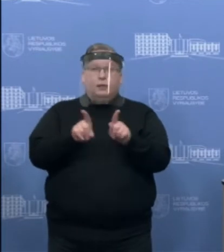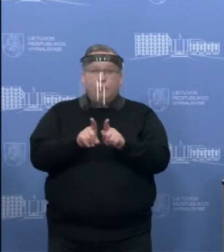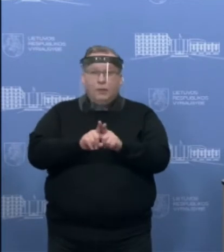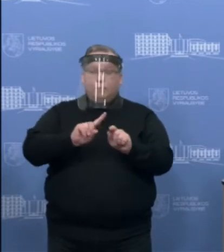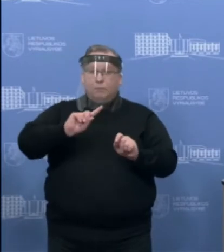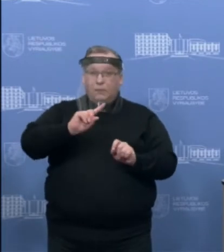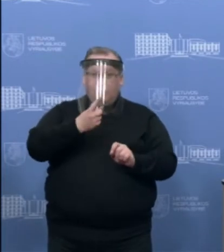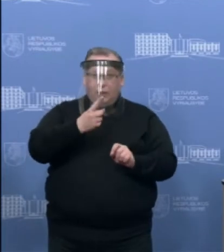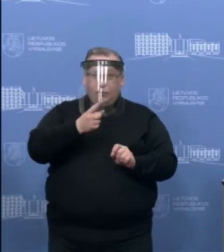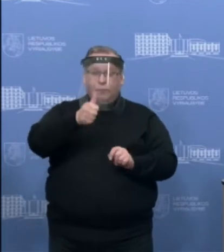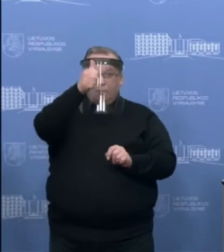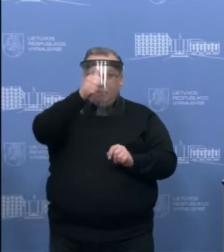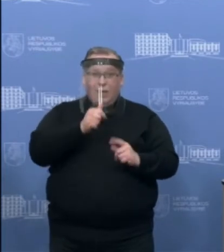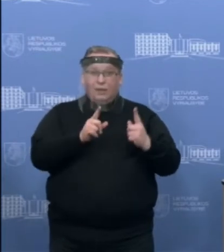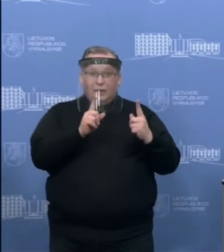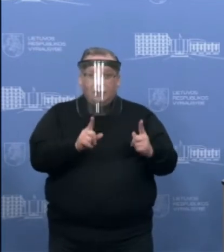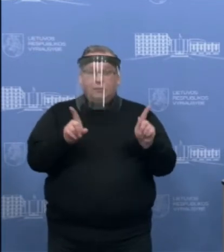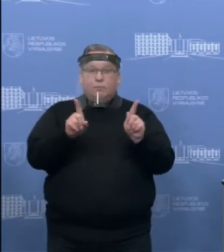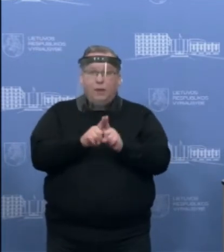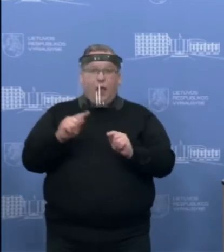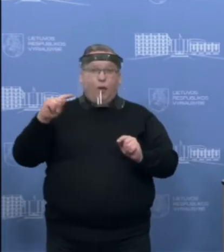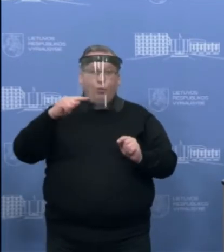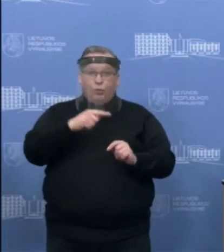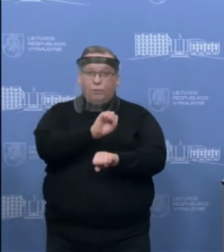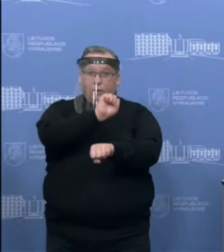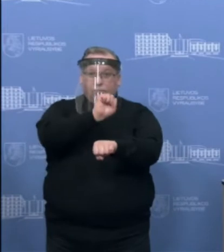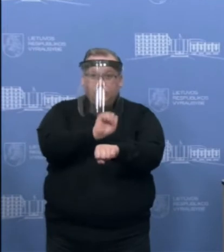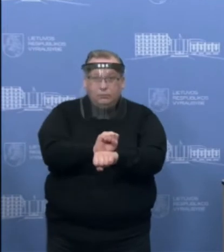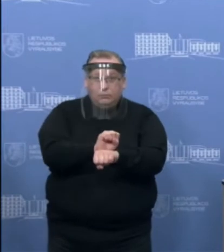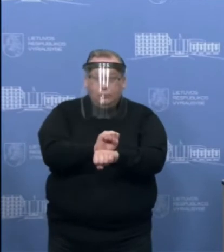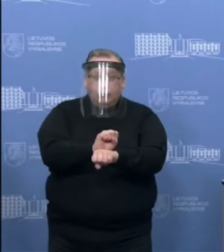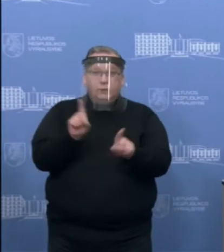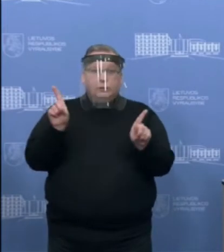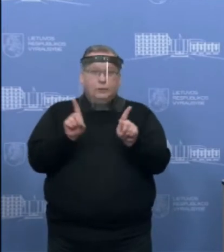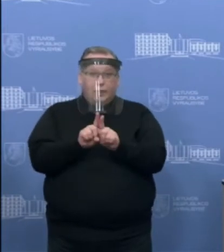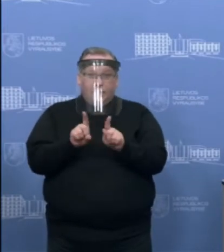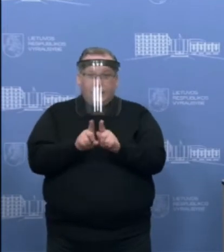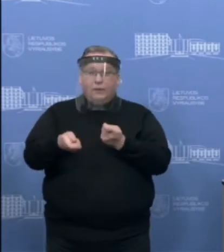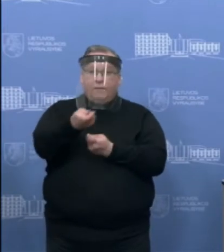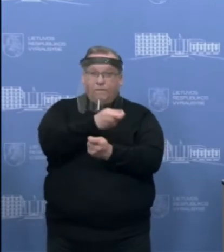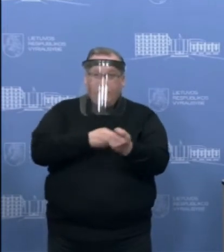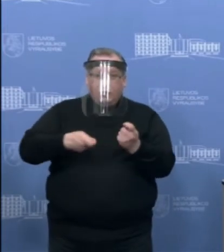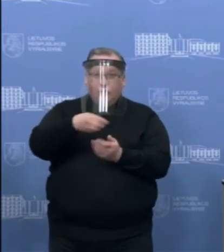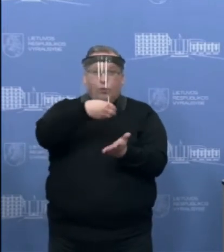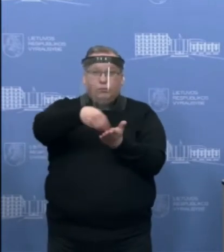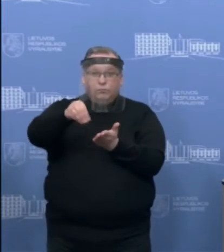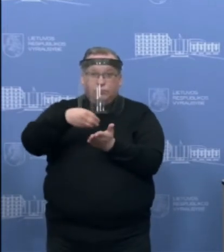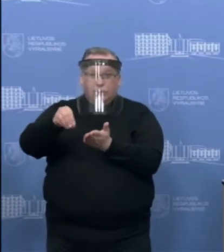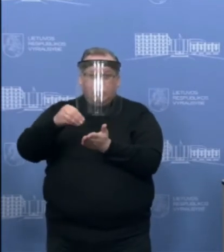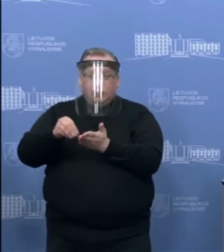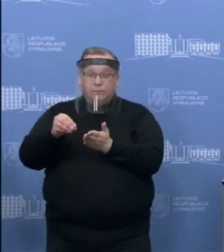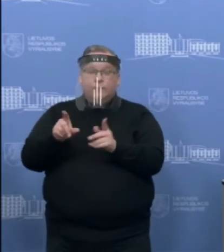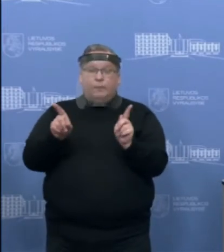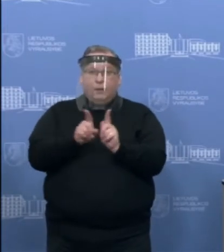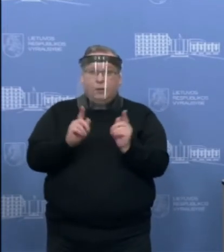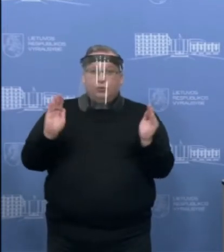mėnesius rodo ne tik lėtėjantį ekonomikos aktyvumą, bet ir prastėjančius verslo bei vartotojų lūkesčius.